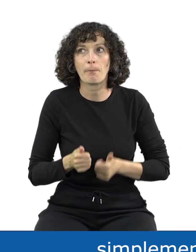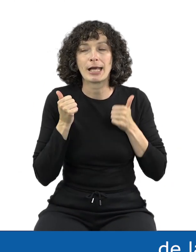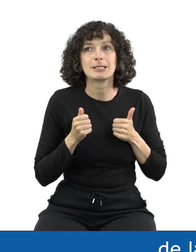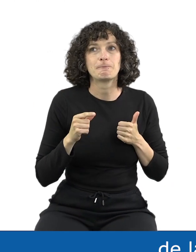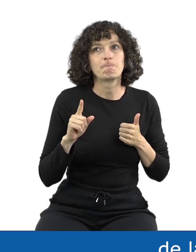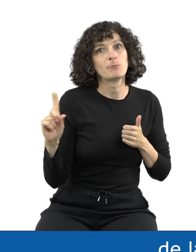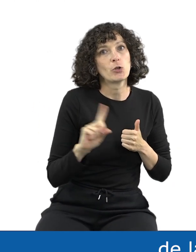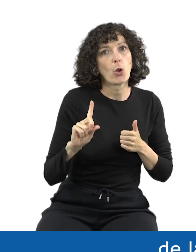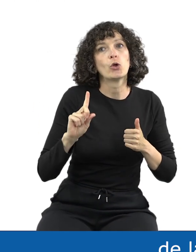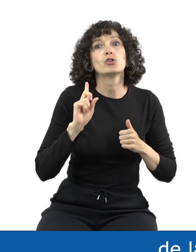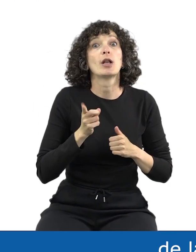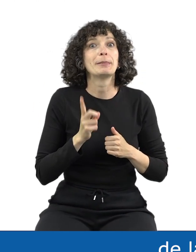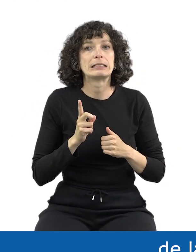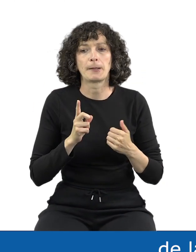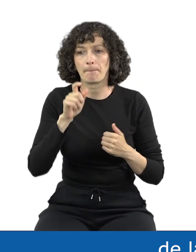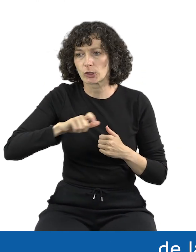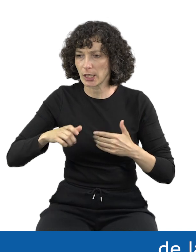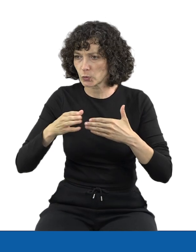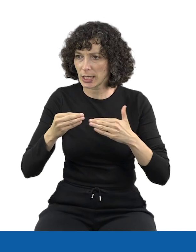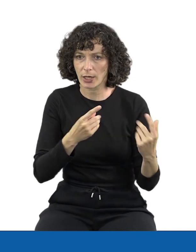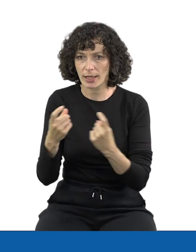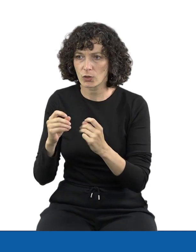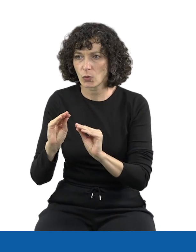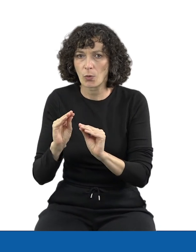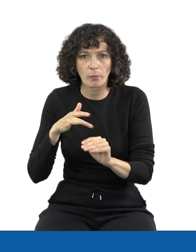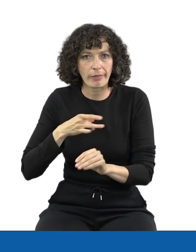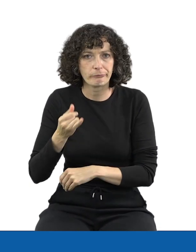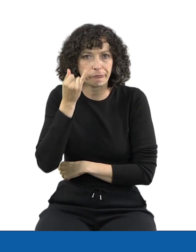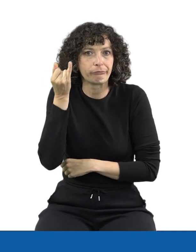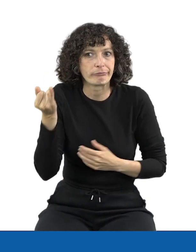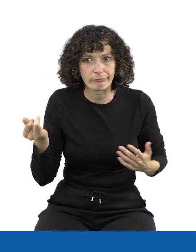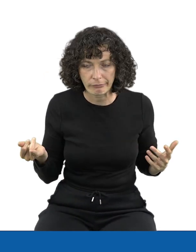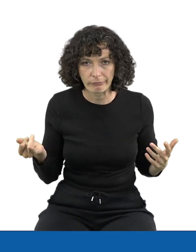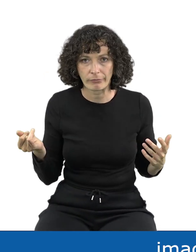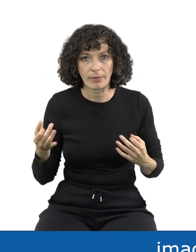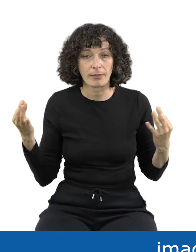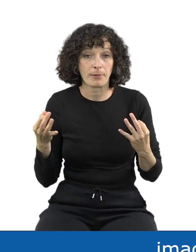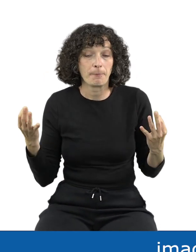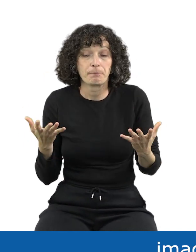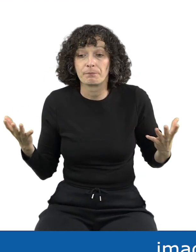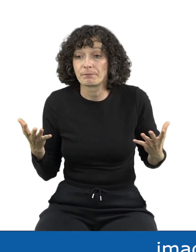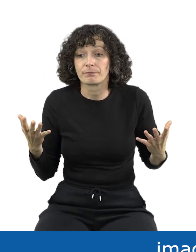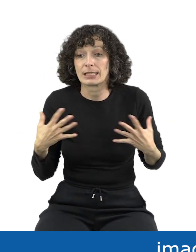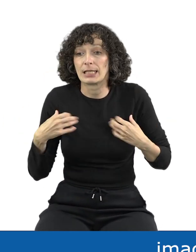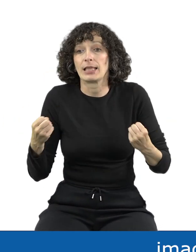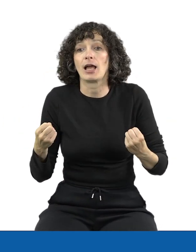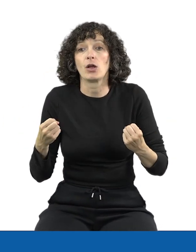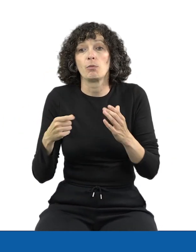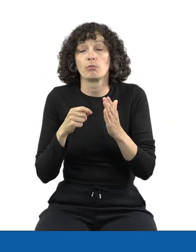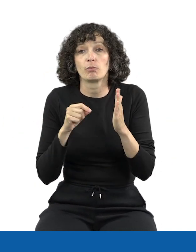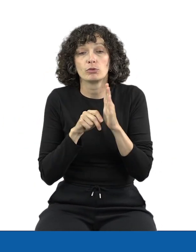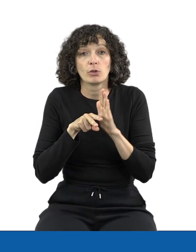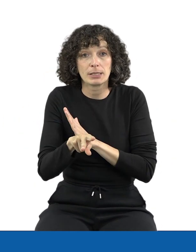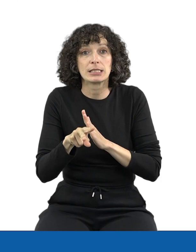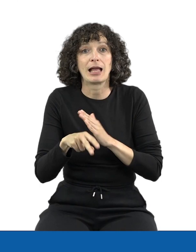las necesidades que pueden tener otros usuarios. Hay que tener, pues una imagen muy global de lo que es la sanidad y de todas